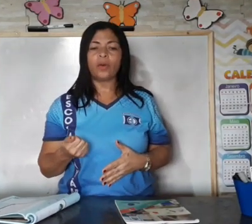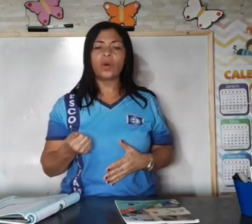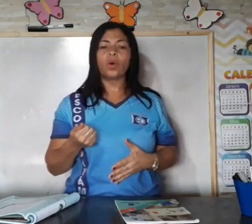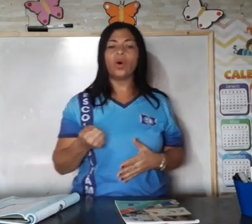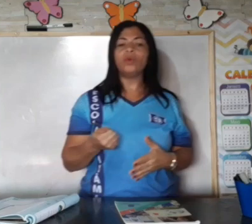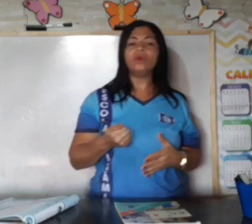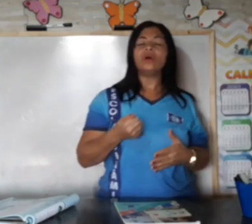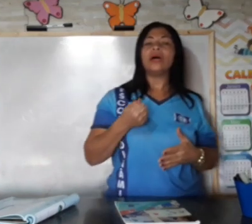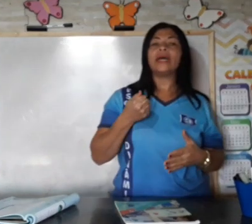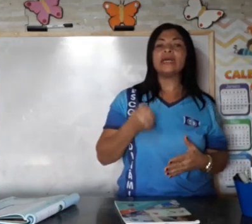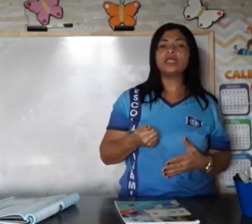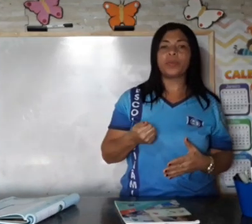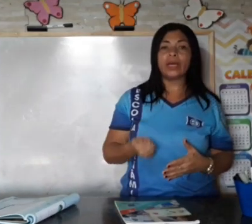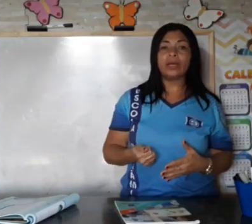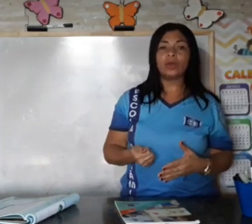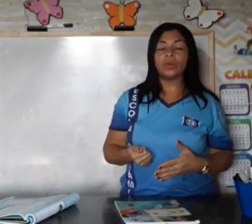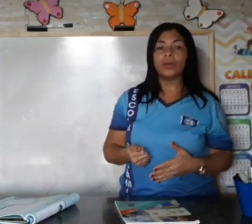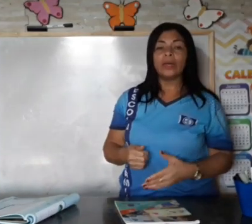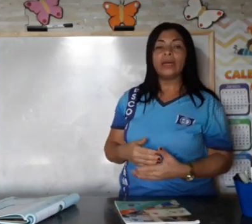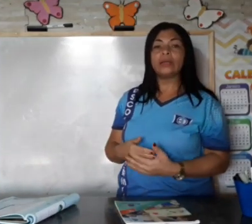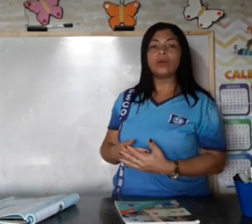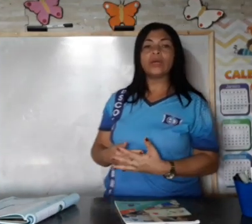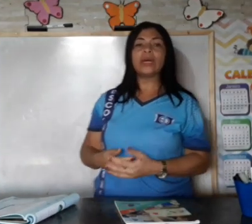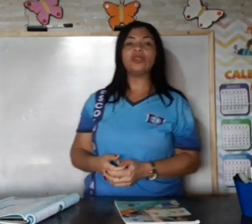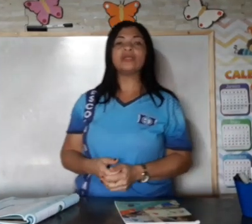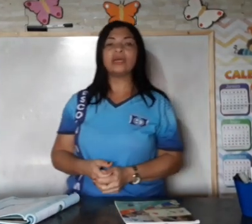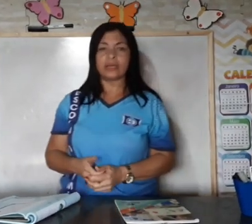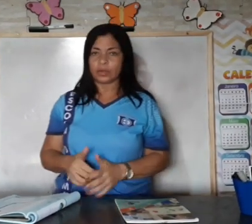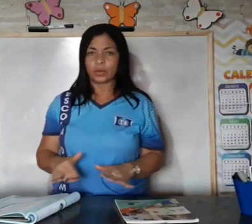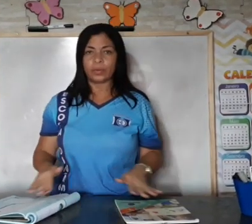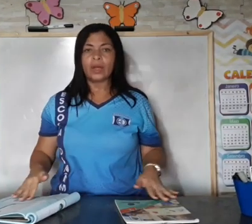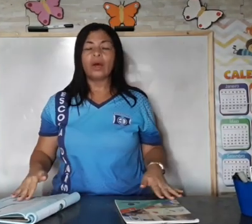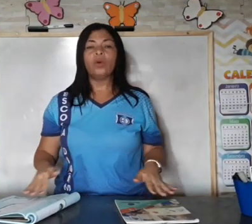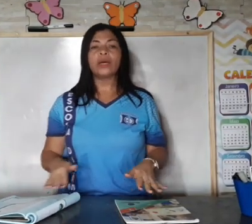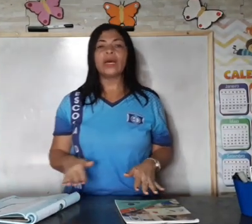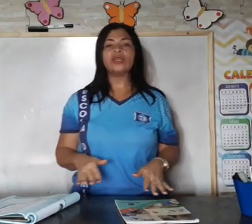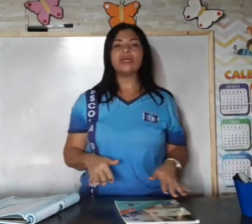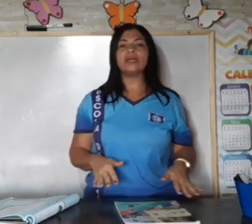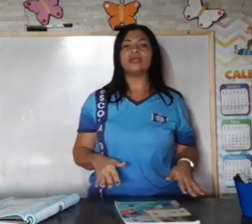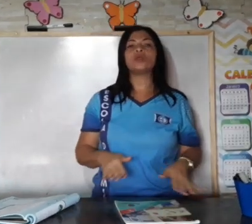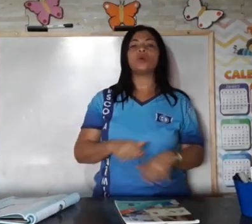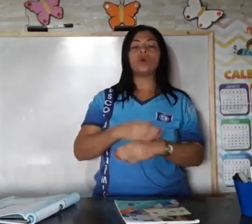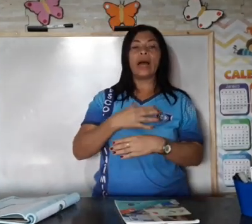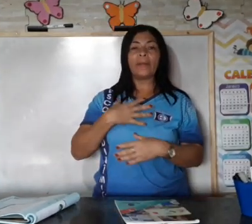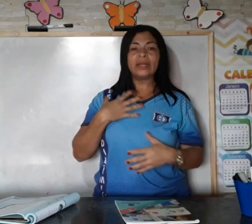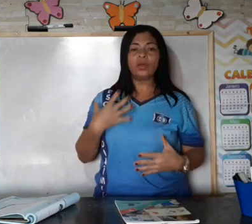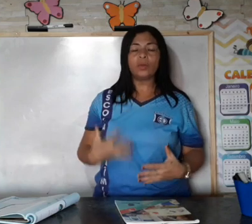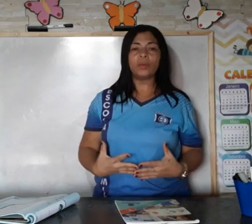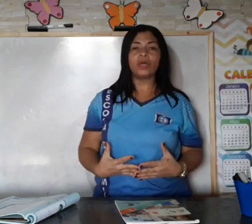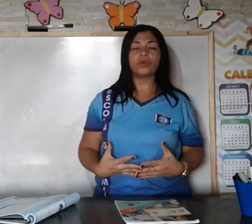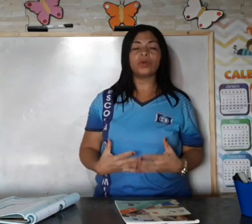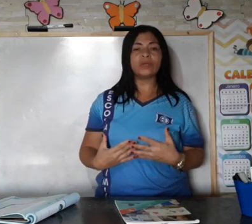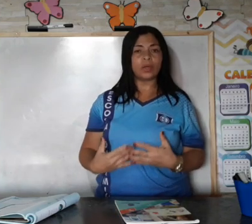formam com respeito. Então, o que quer dizer isso? O que quer dizer isso? A partir do momento que o ser